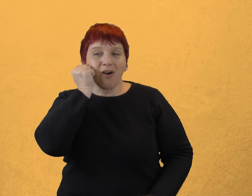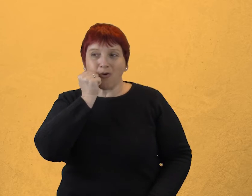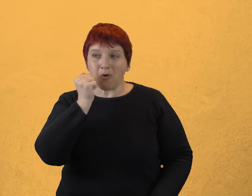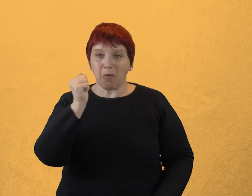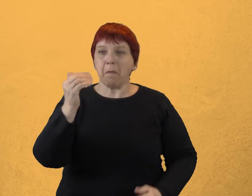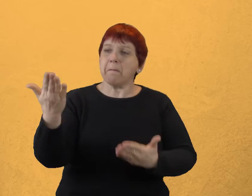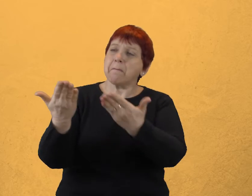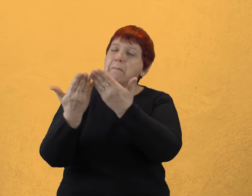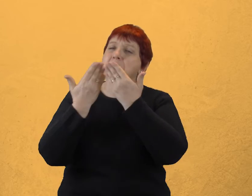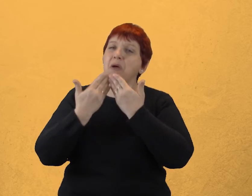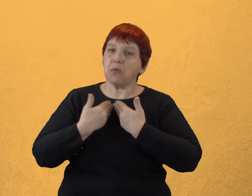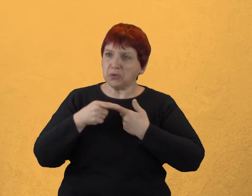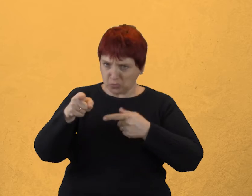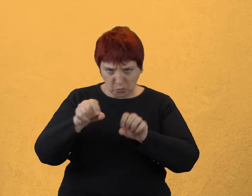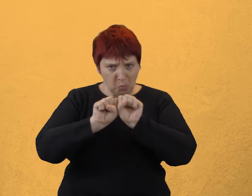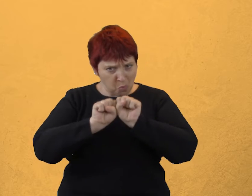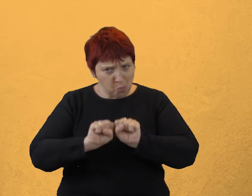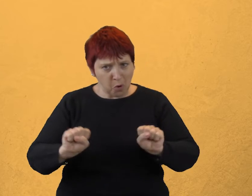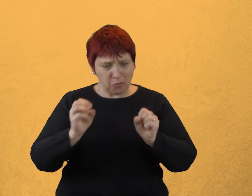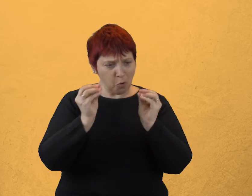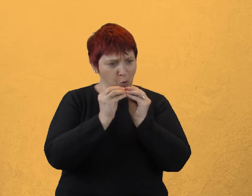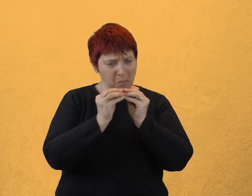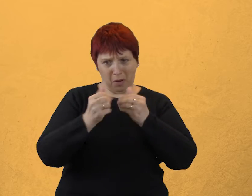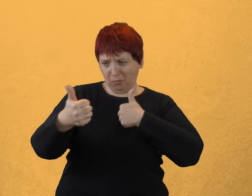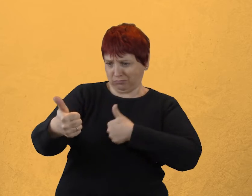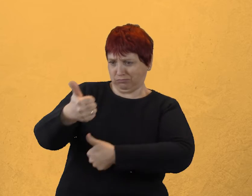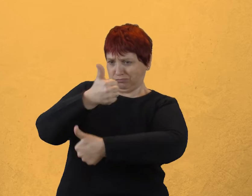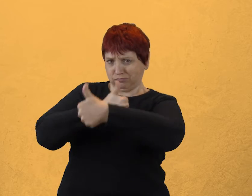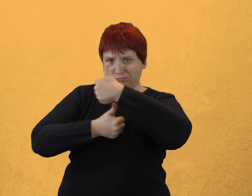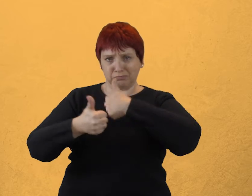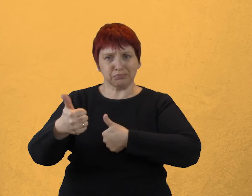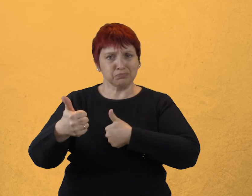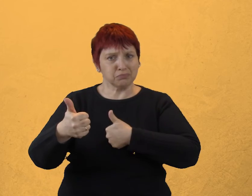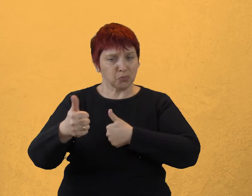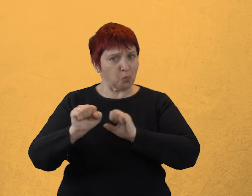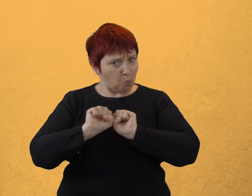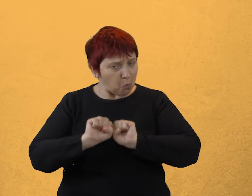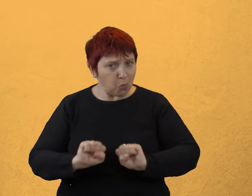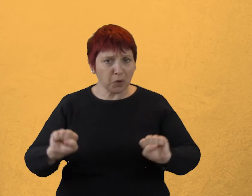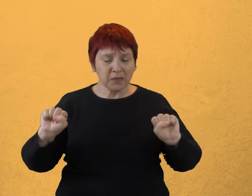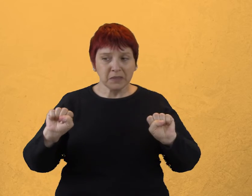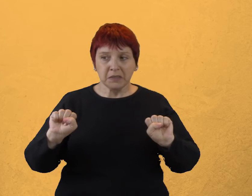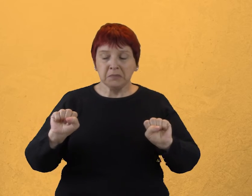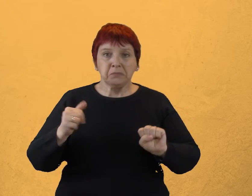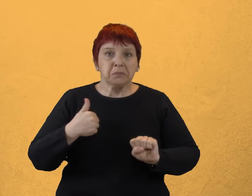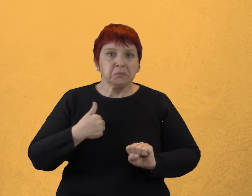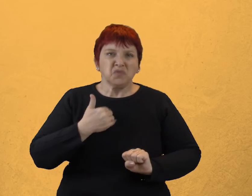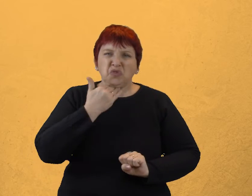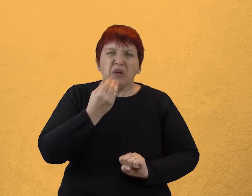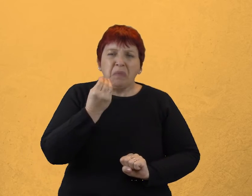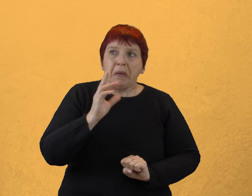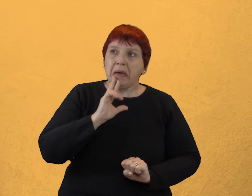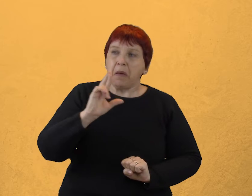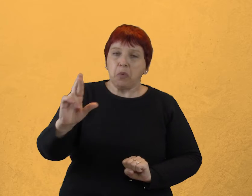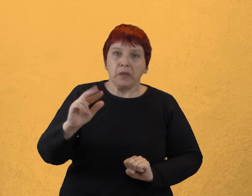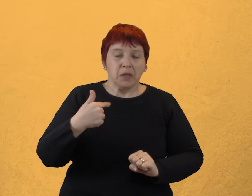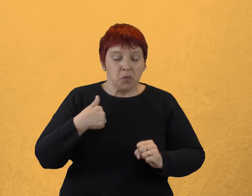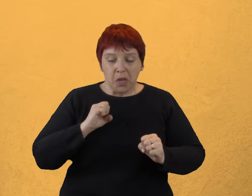me preguntaba si me animaba a sustituir al otro compañero. Yo no sé qué le respondí, pero la